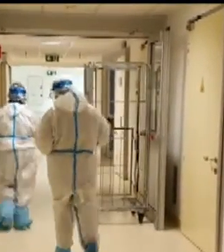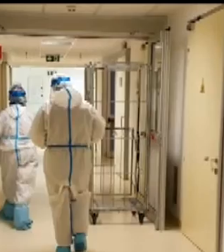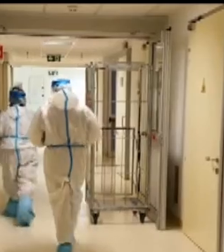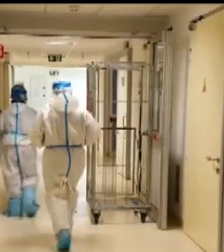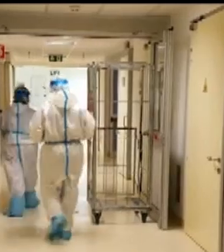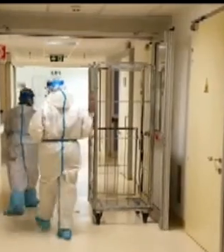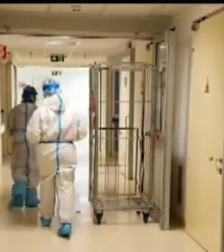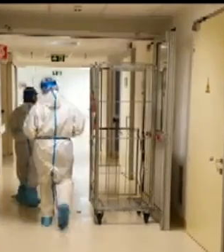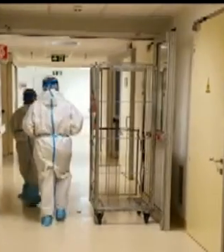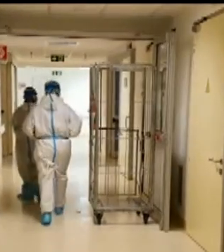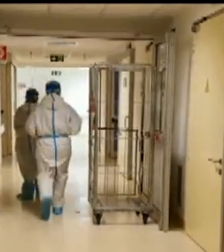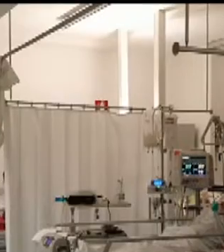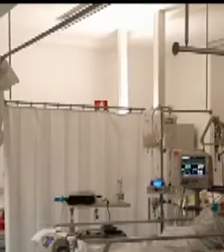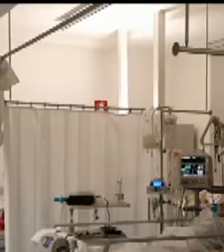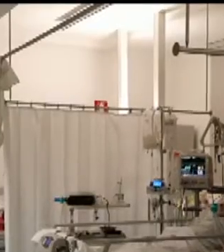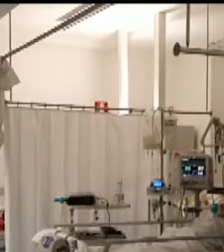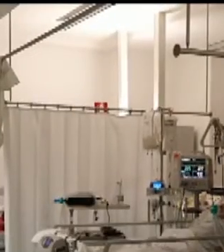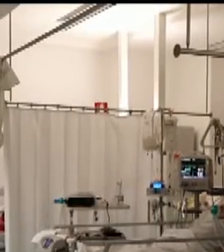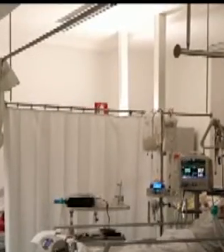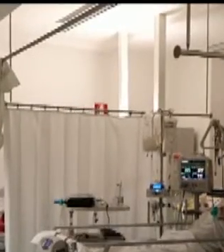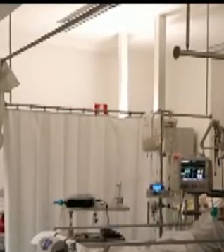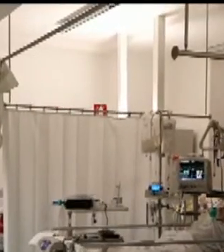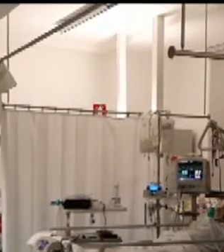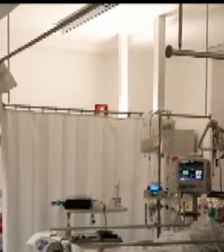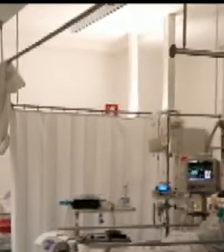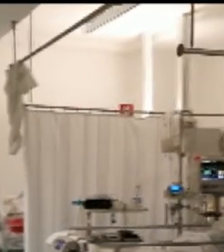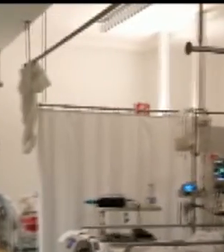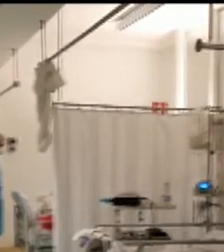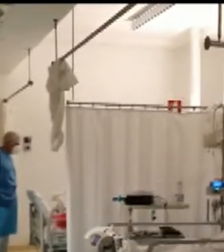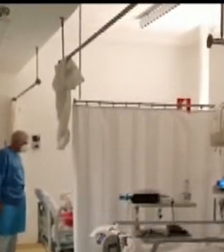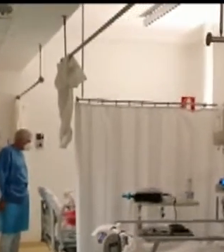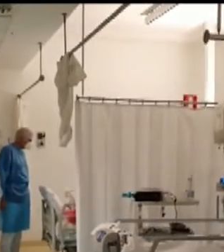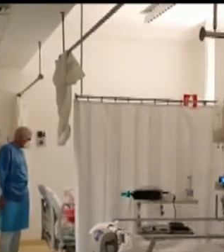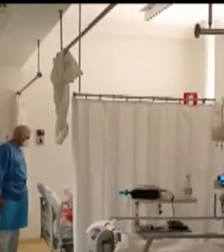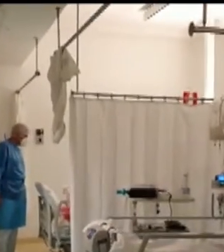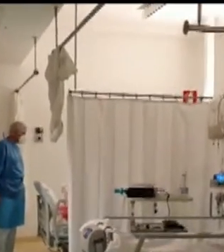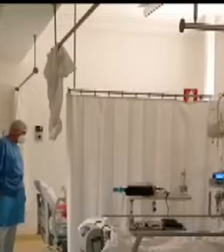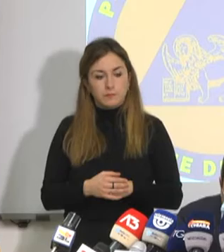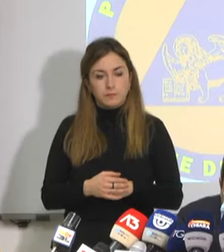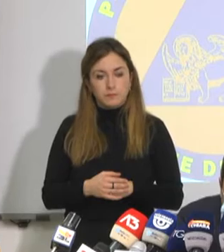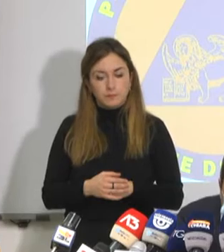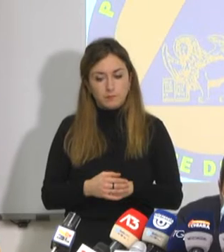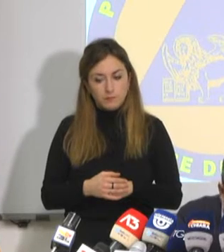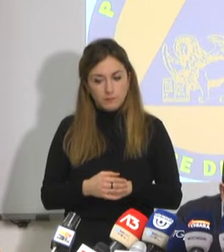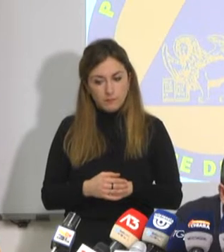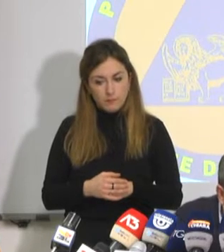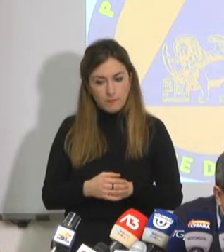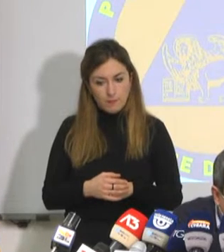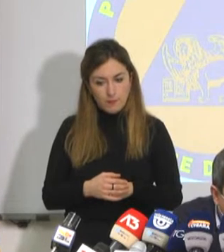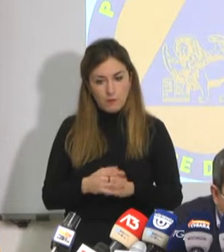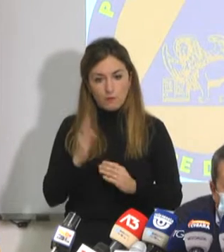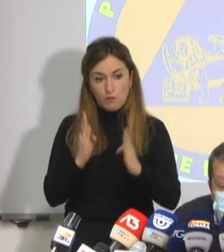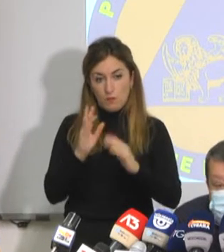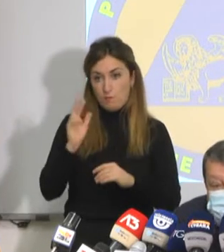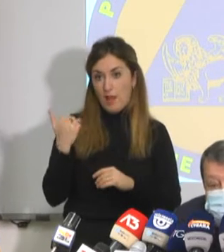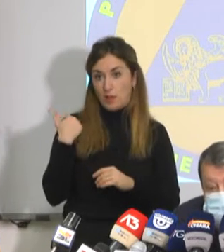sono 587 i letti di terapia intensiva occupati, di cui 209 non Covid. La novità rispetto a